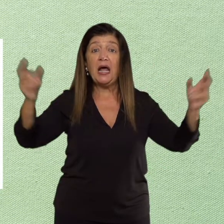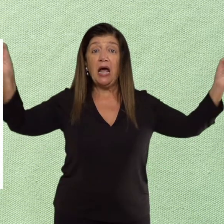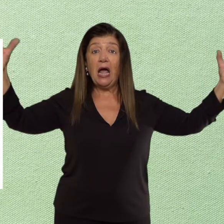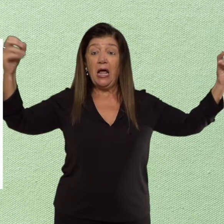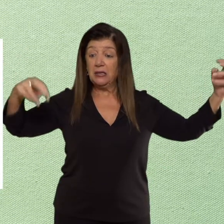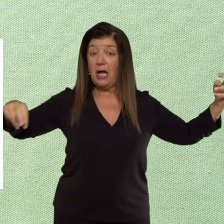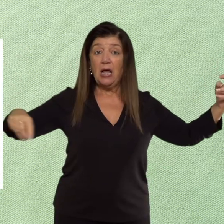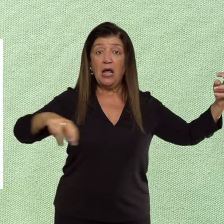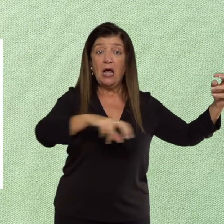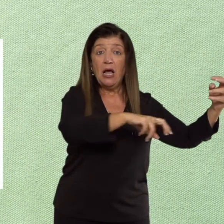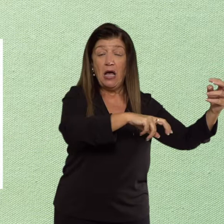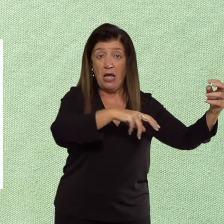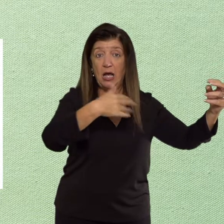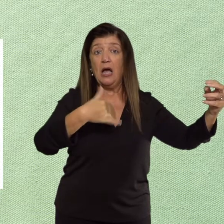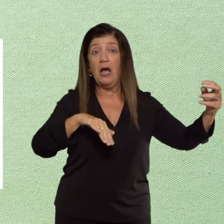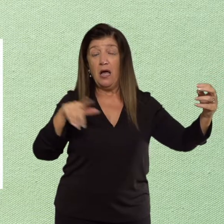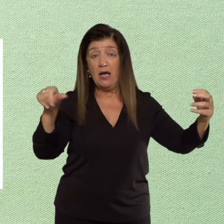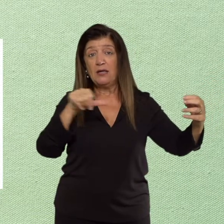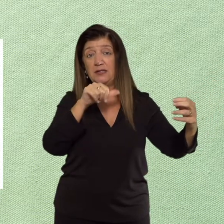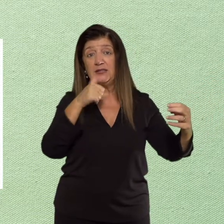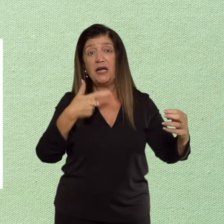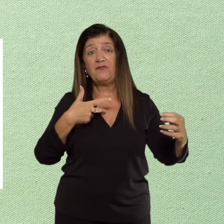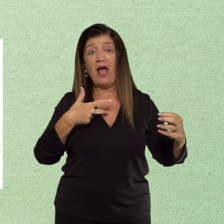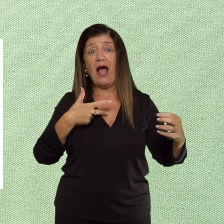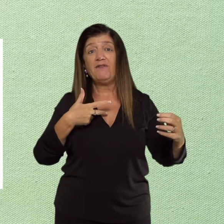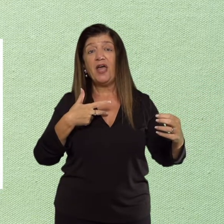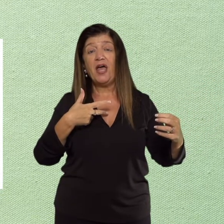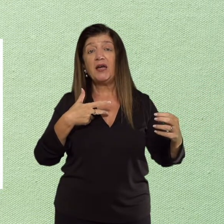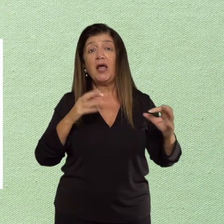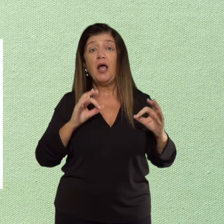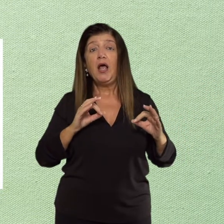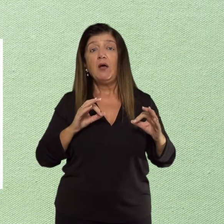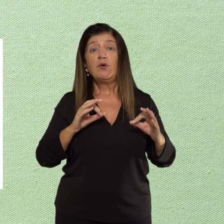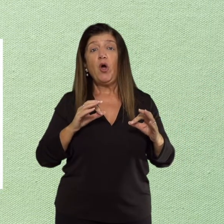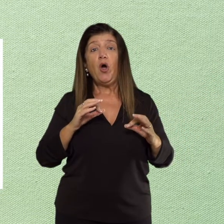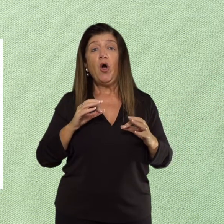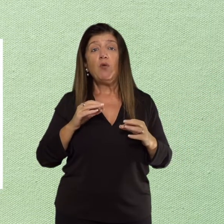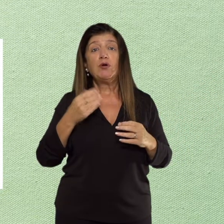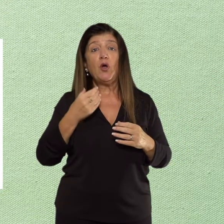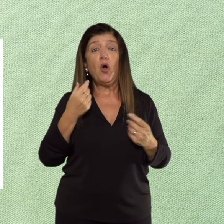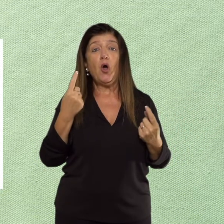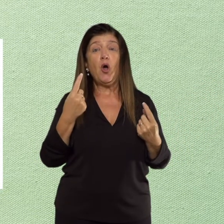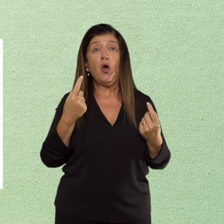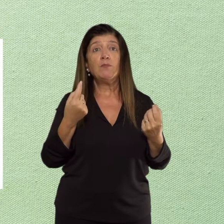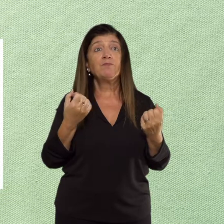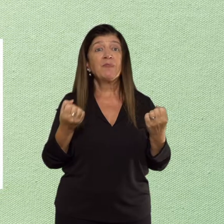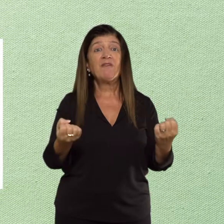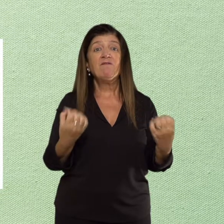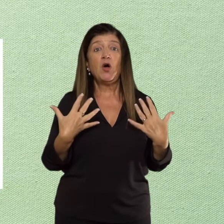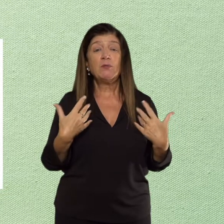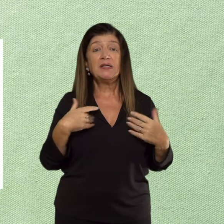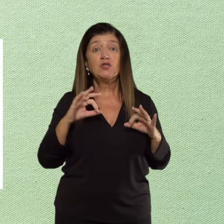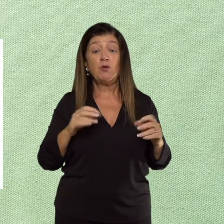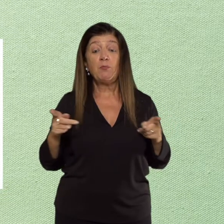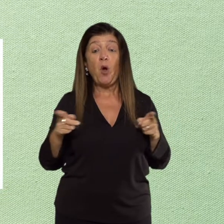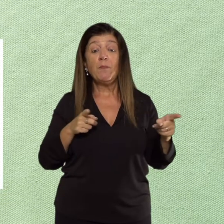podotattile che ti indichi il momento in cui tu stai passando dal marciapiede alla strada, quindi se è una